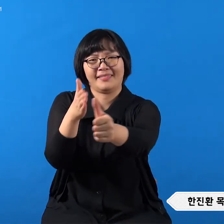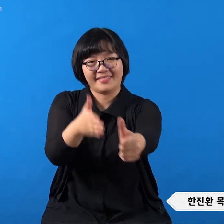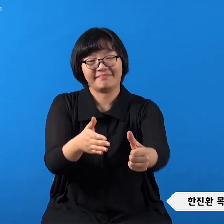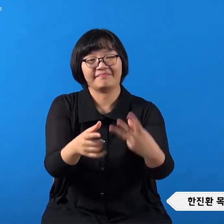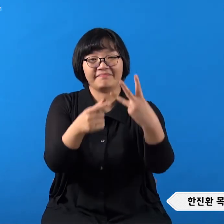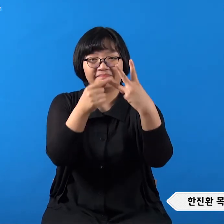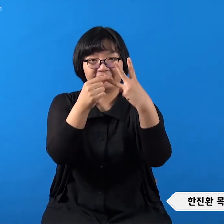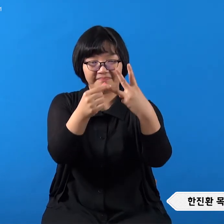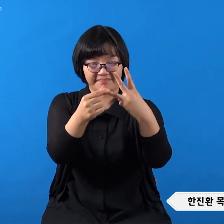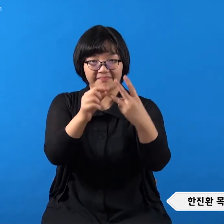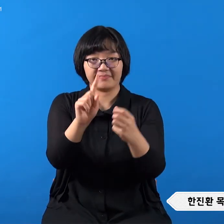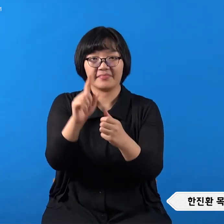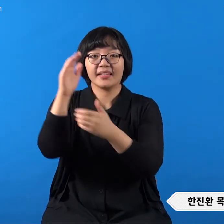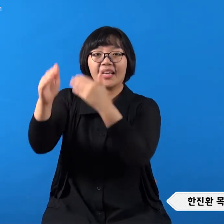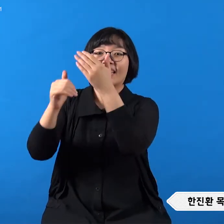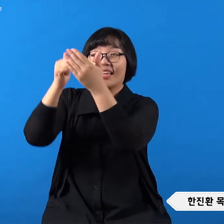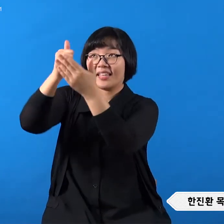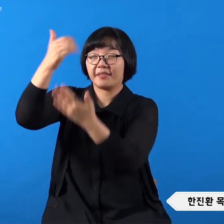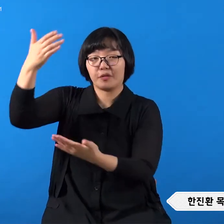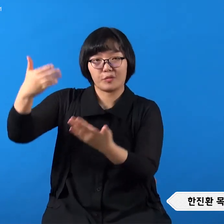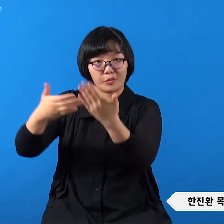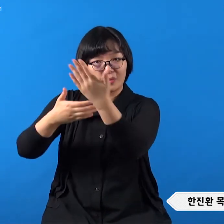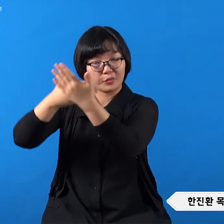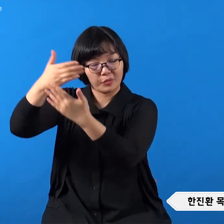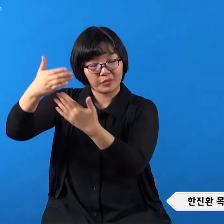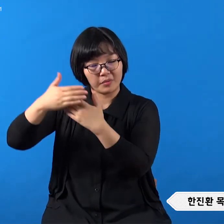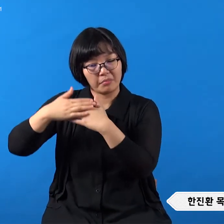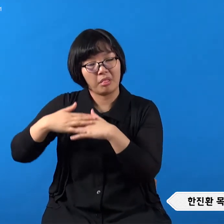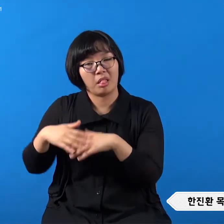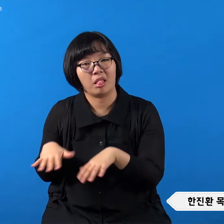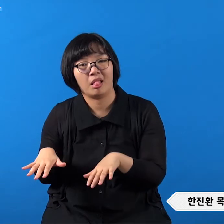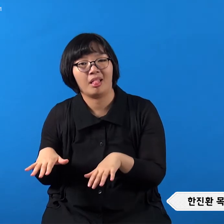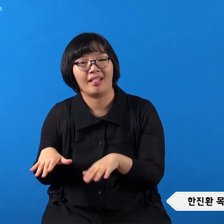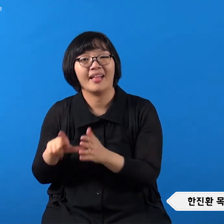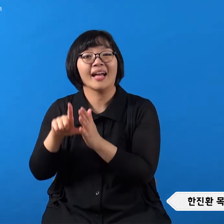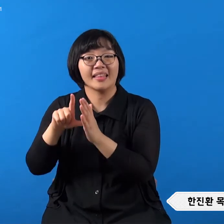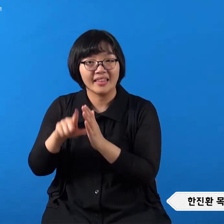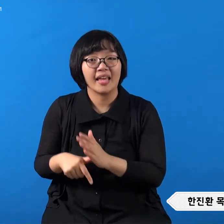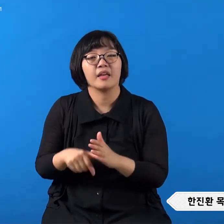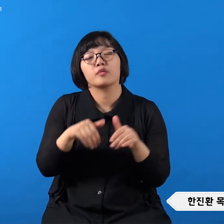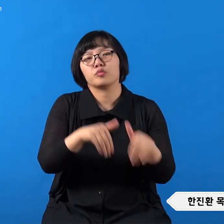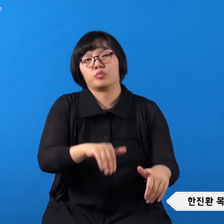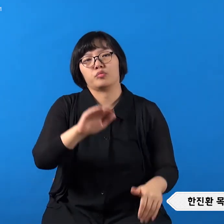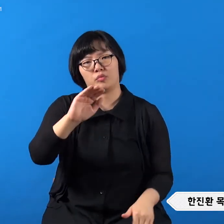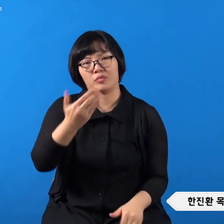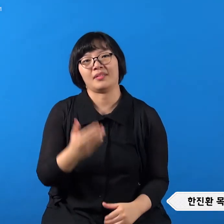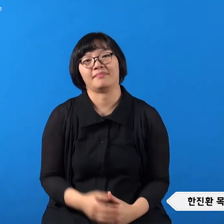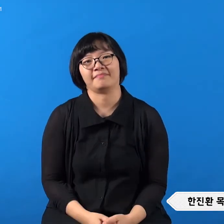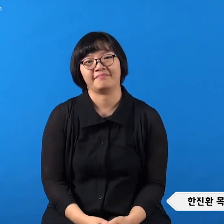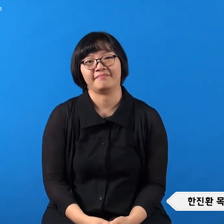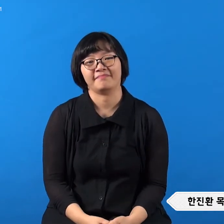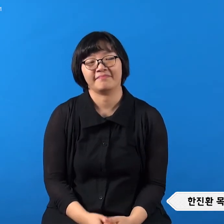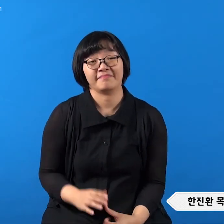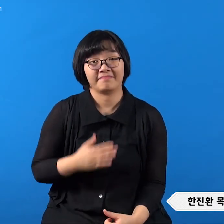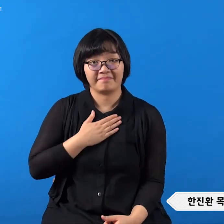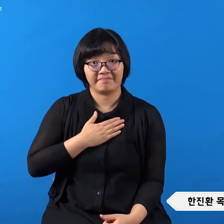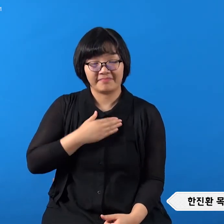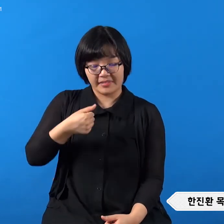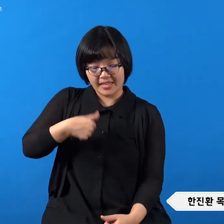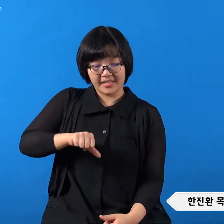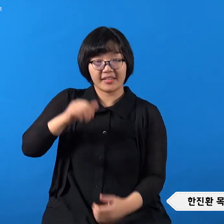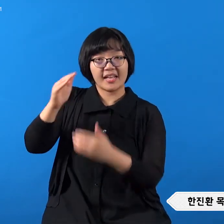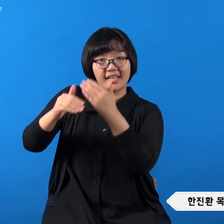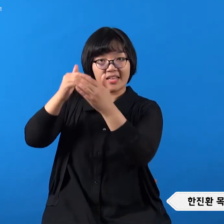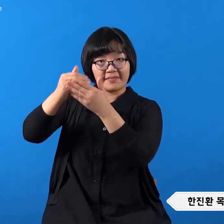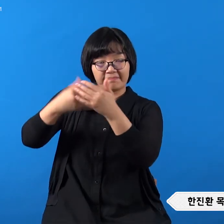세 번째로는 하나님과의 교통이 식어져 버릴 때 우리는 종으로 전락하기 쉽습니다. 우리가